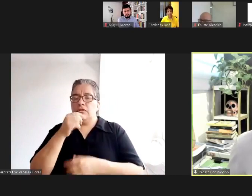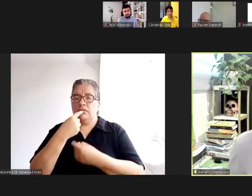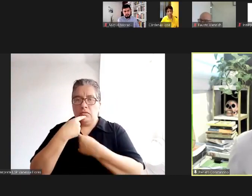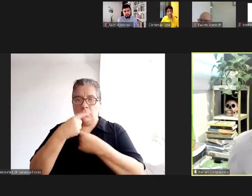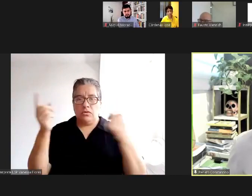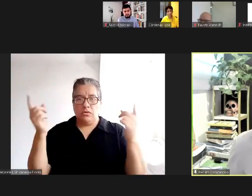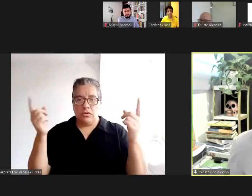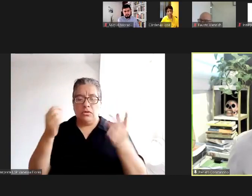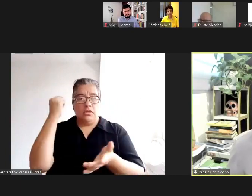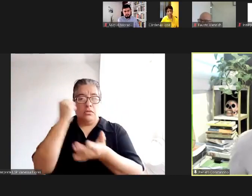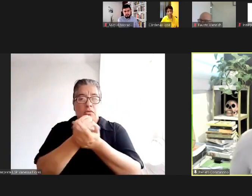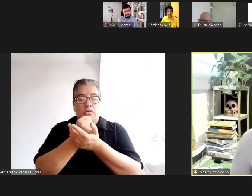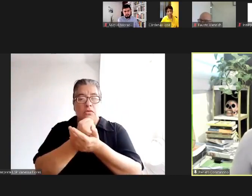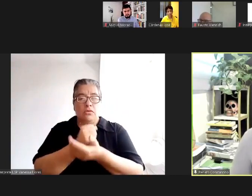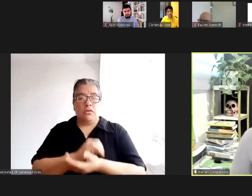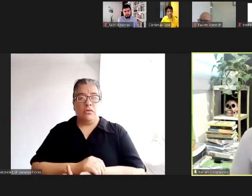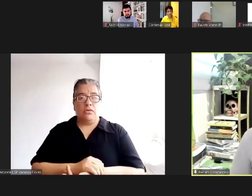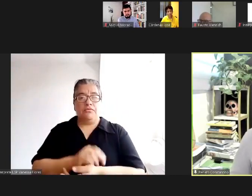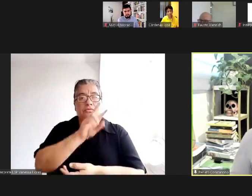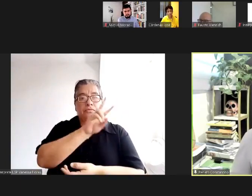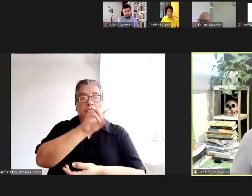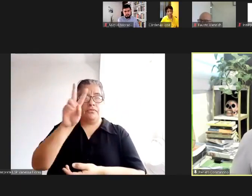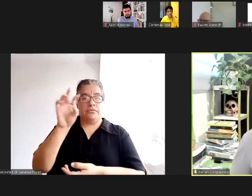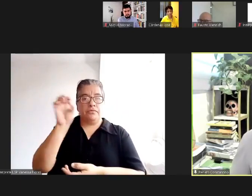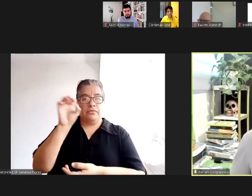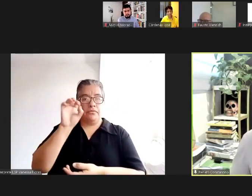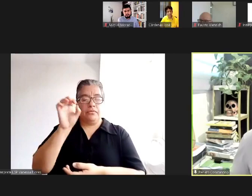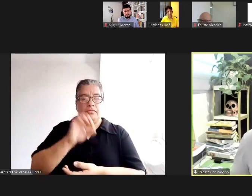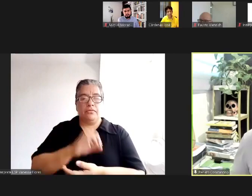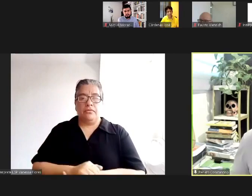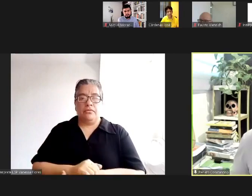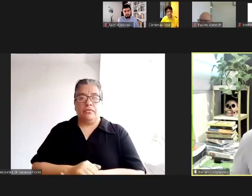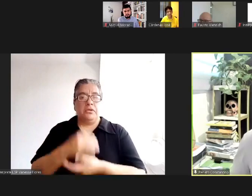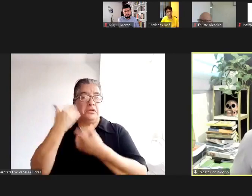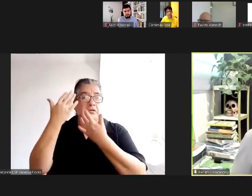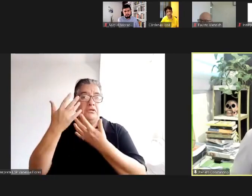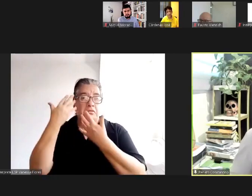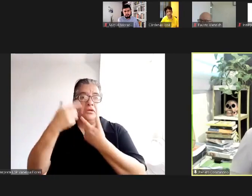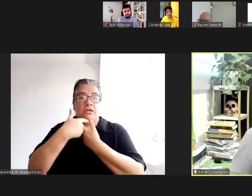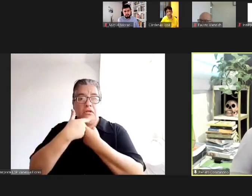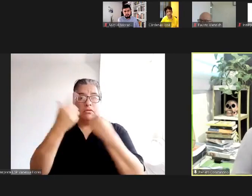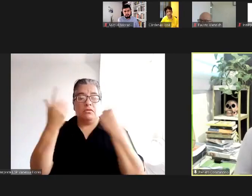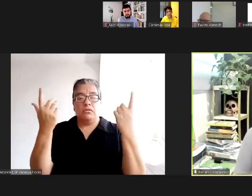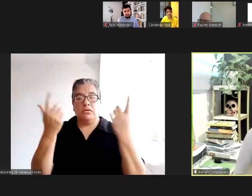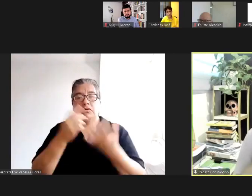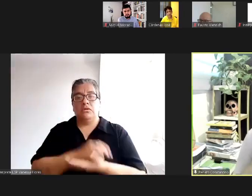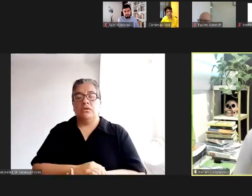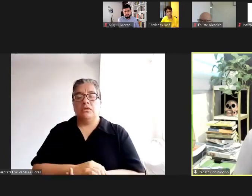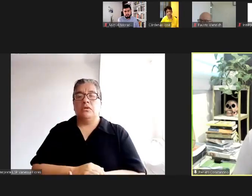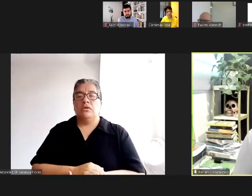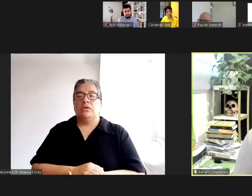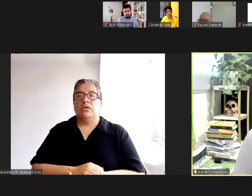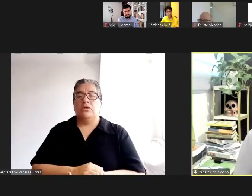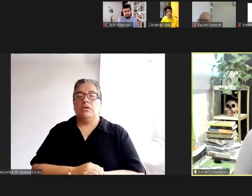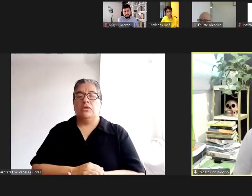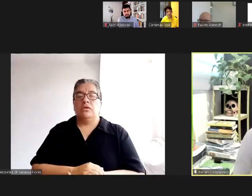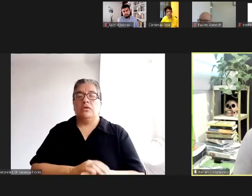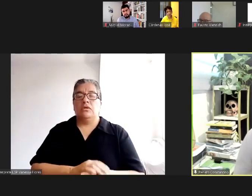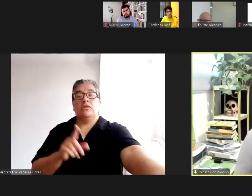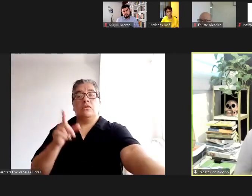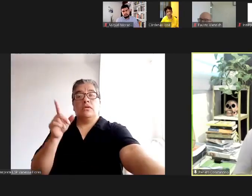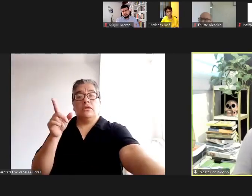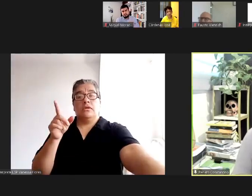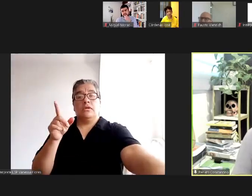aprobó el 22 de enero y se está a la espera de promulgación. Entonces, con esa ley